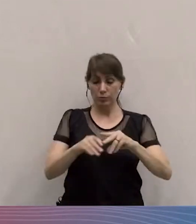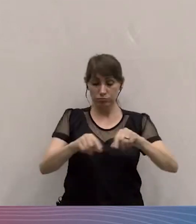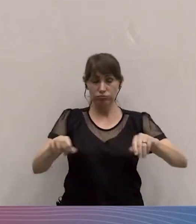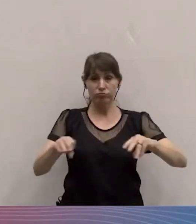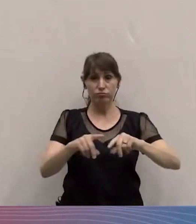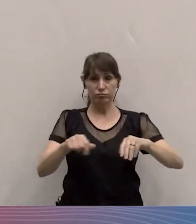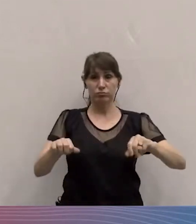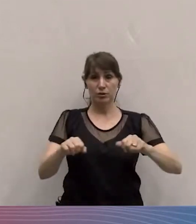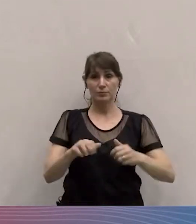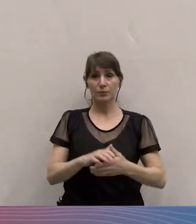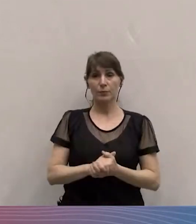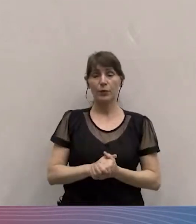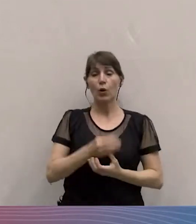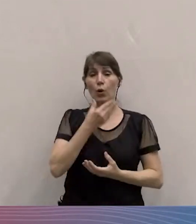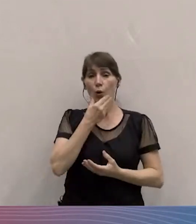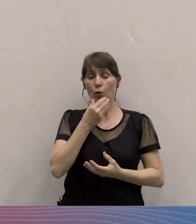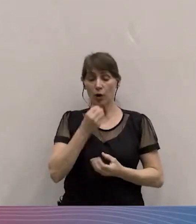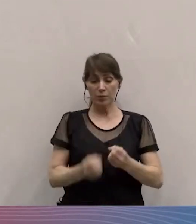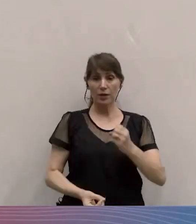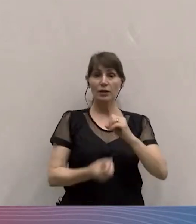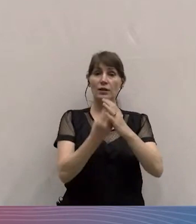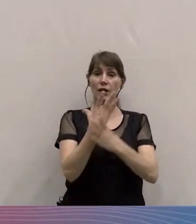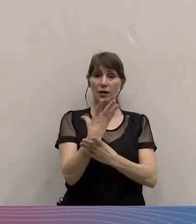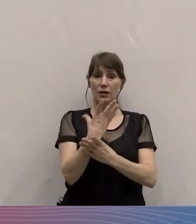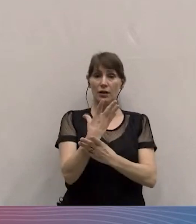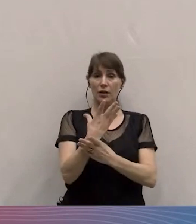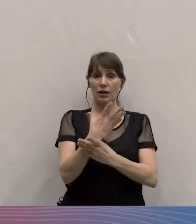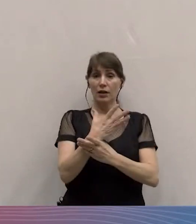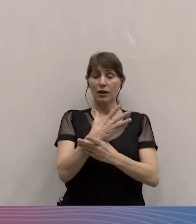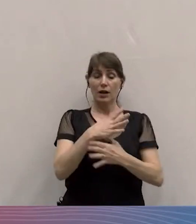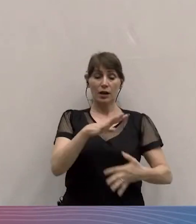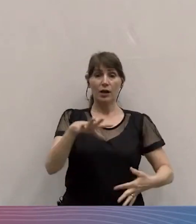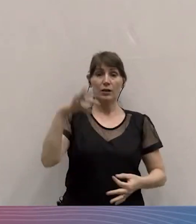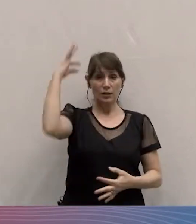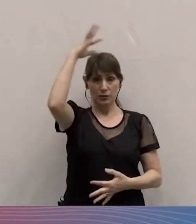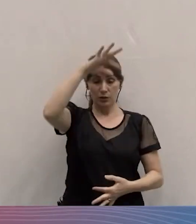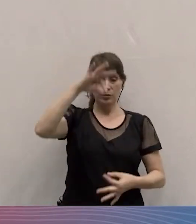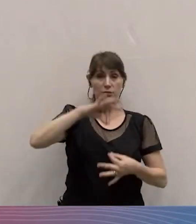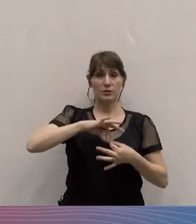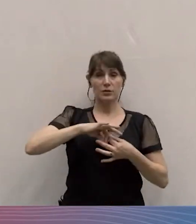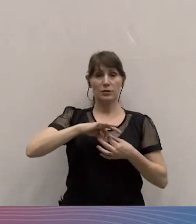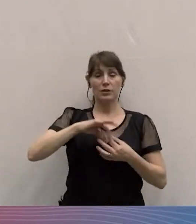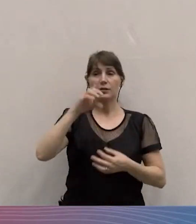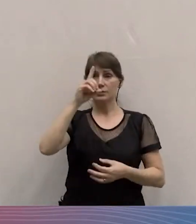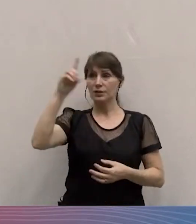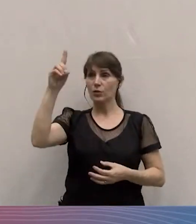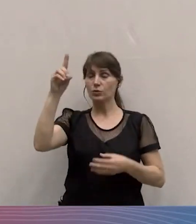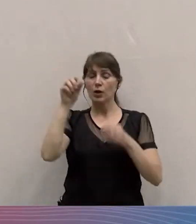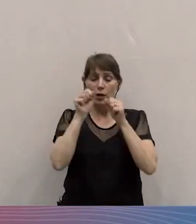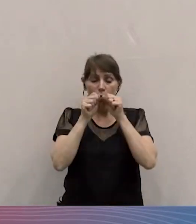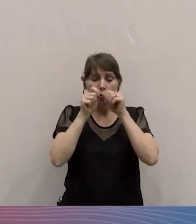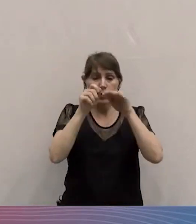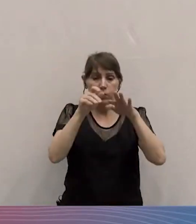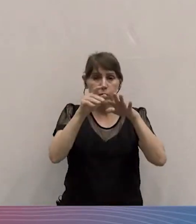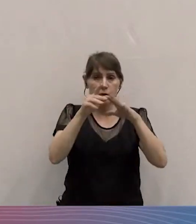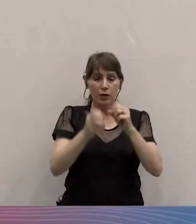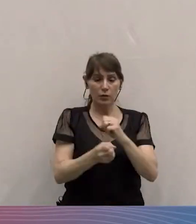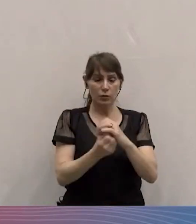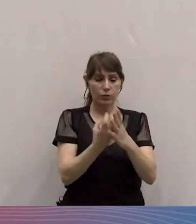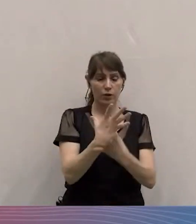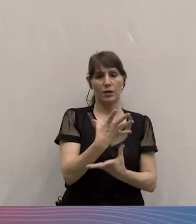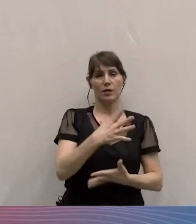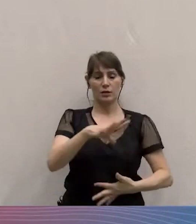terra. O homem foi criado pelo espírito humano, pelo sopro de Deus que formou o espírito